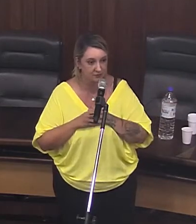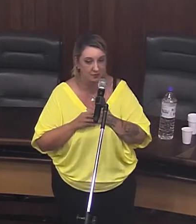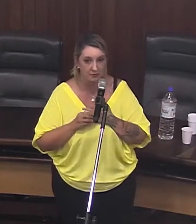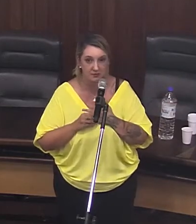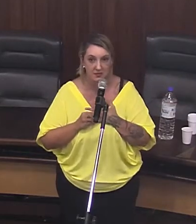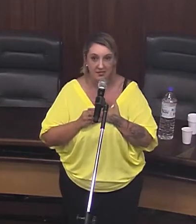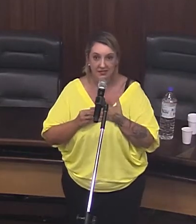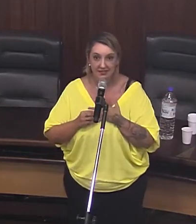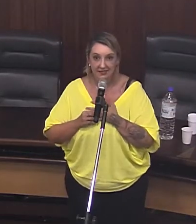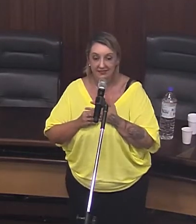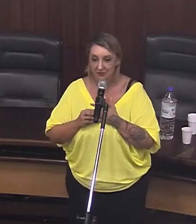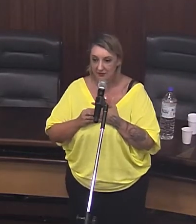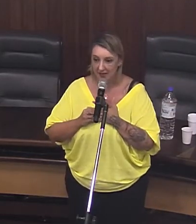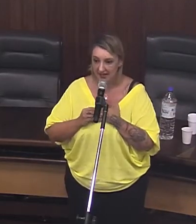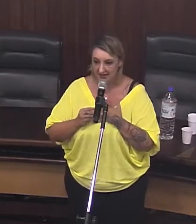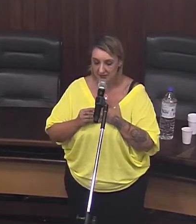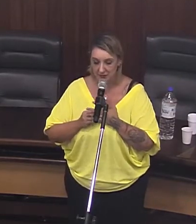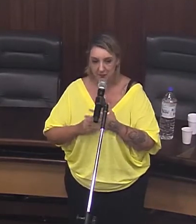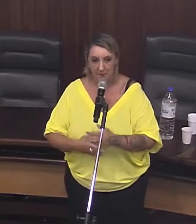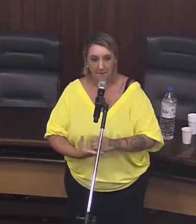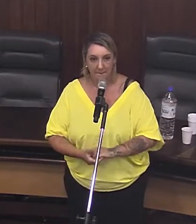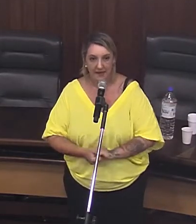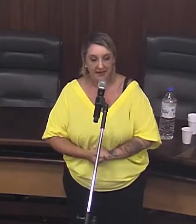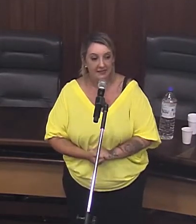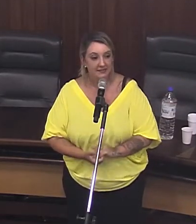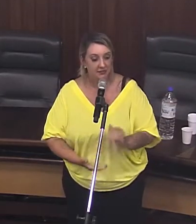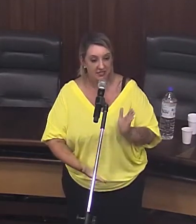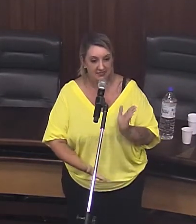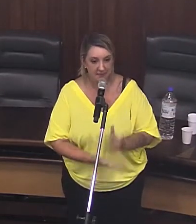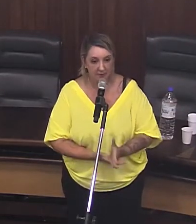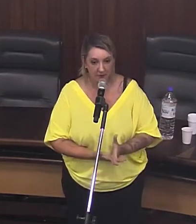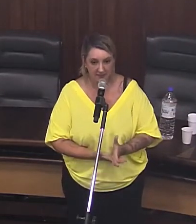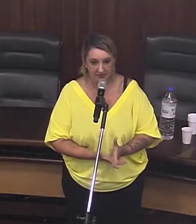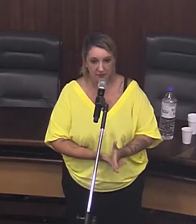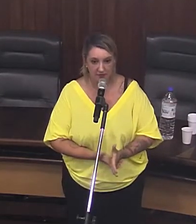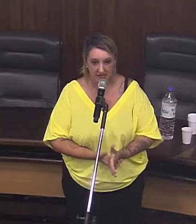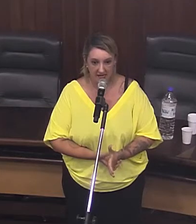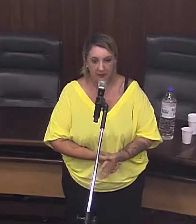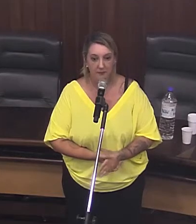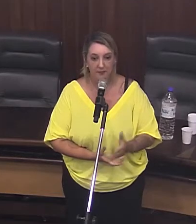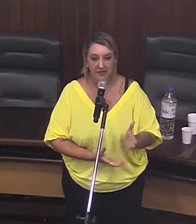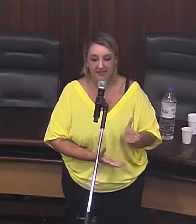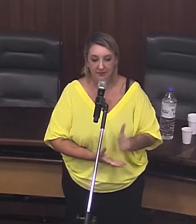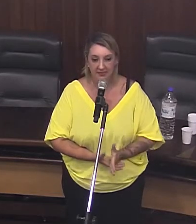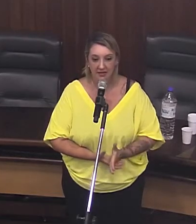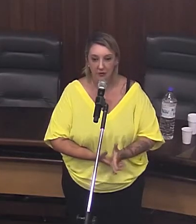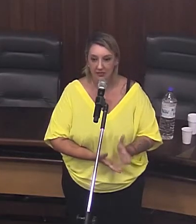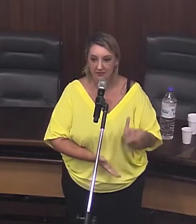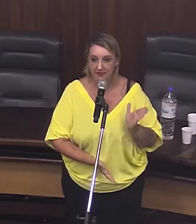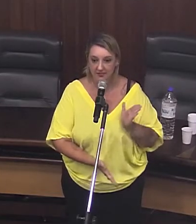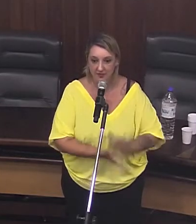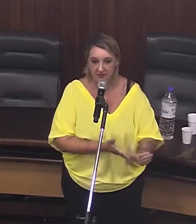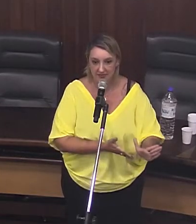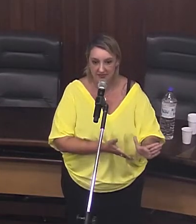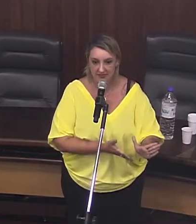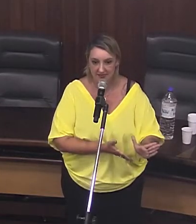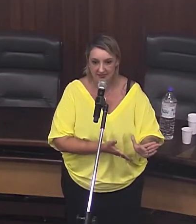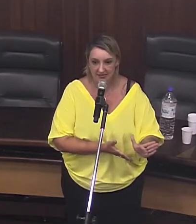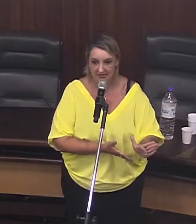óculos. Então, é isso. Tá? Então, a gente sempre começa no horário, para terminar 8h25, vocês saírem